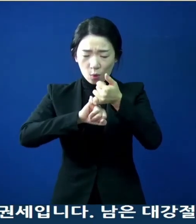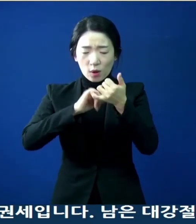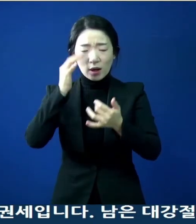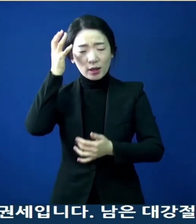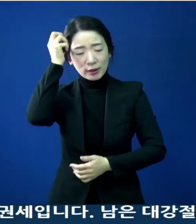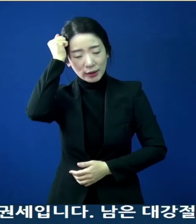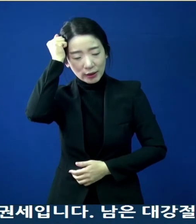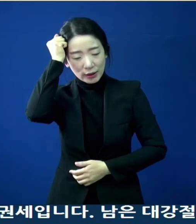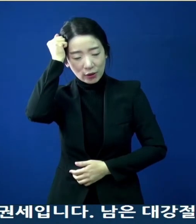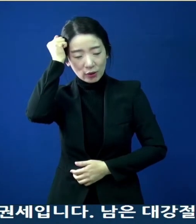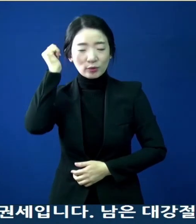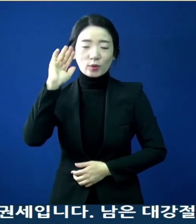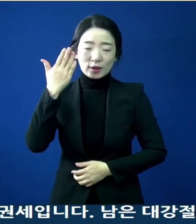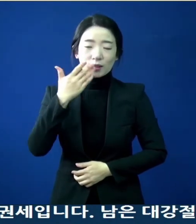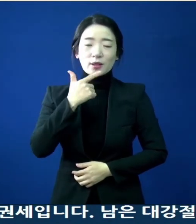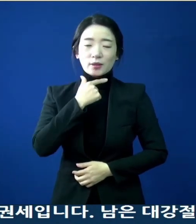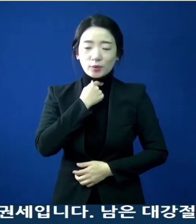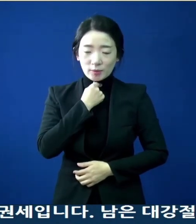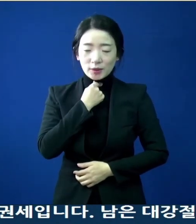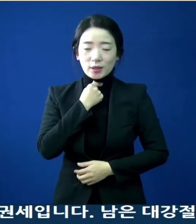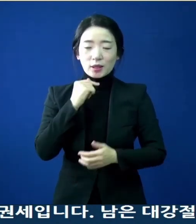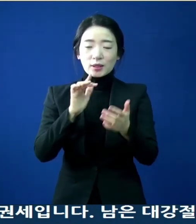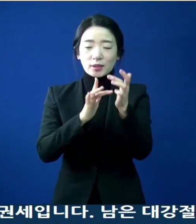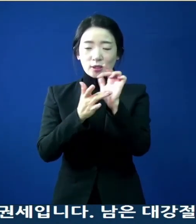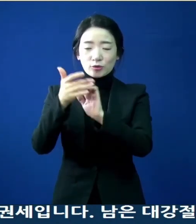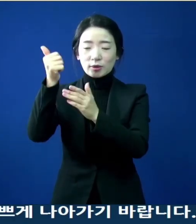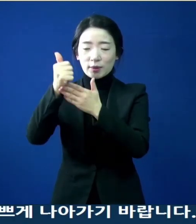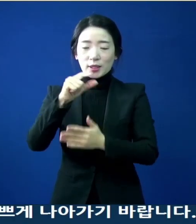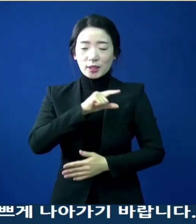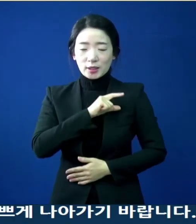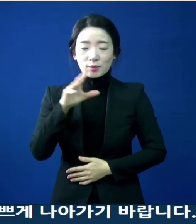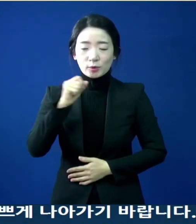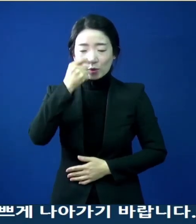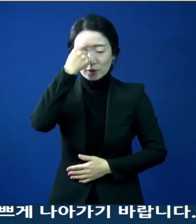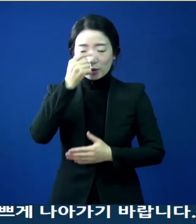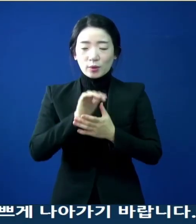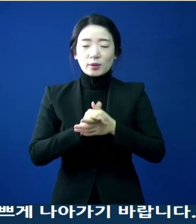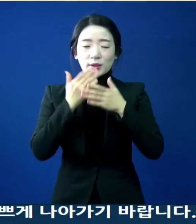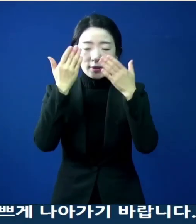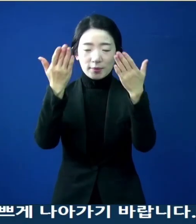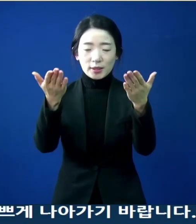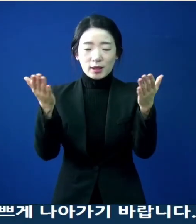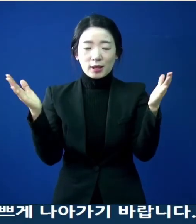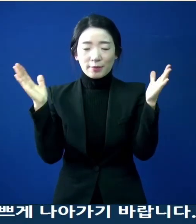축복하여 주시옵소서. 예수님 이름으로 기도하옵나이다. 아멘.